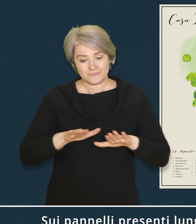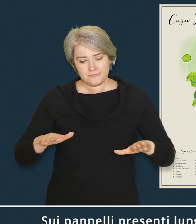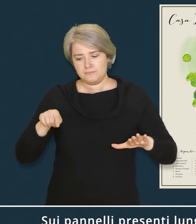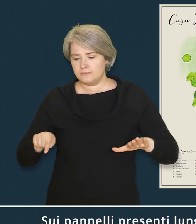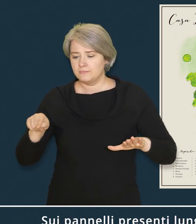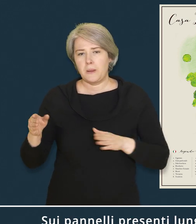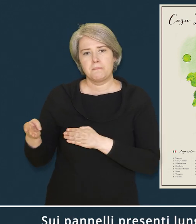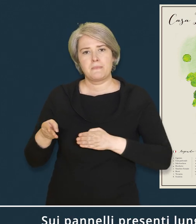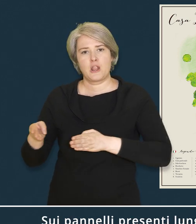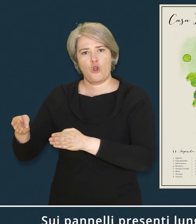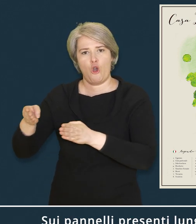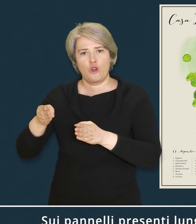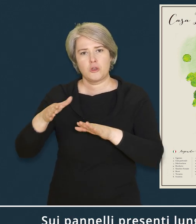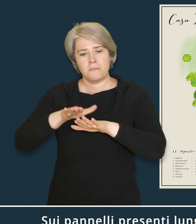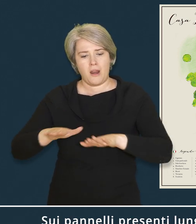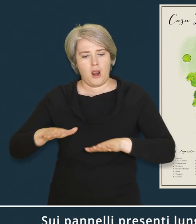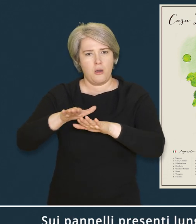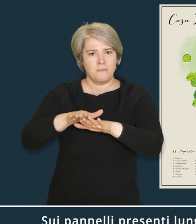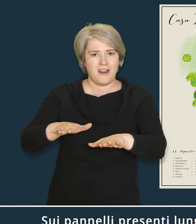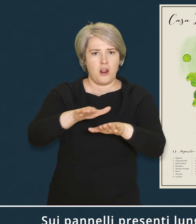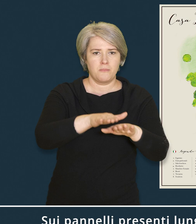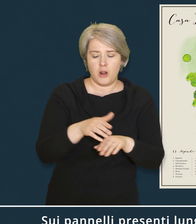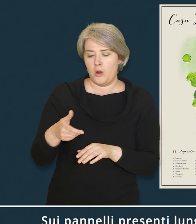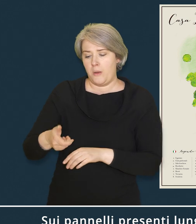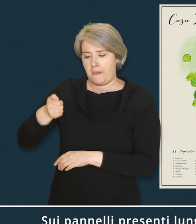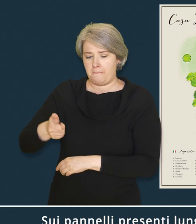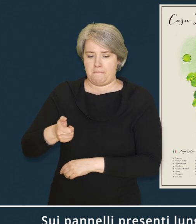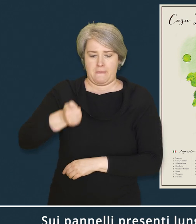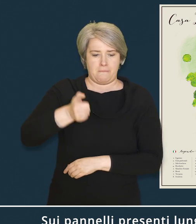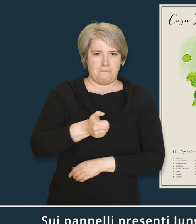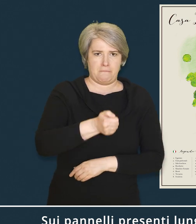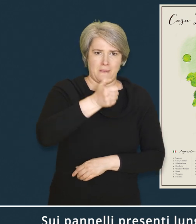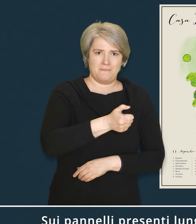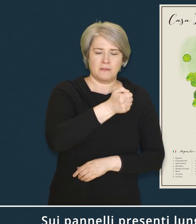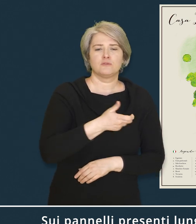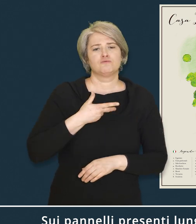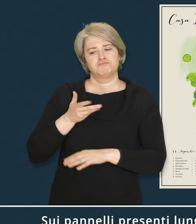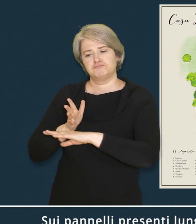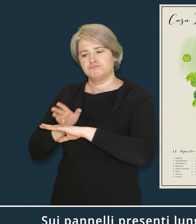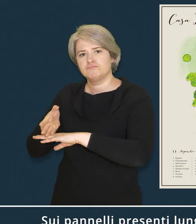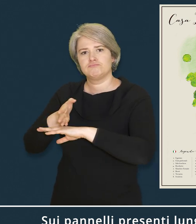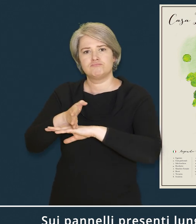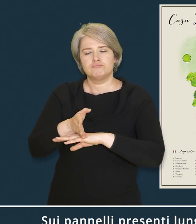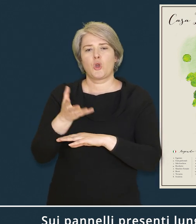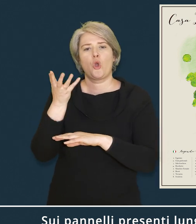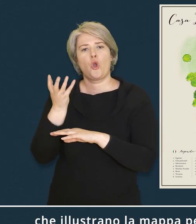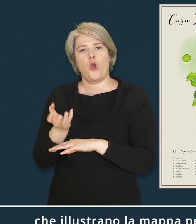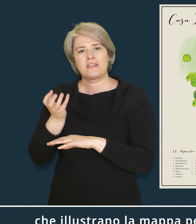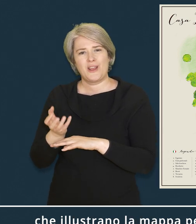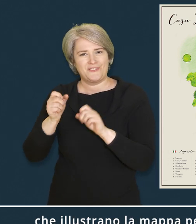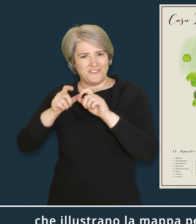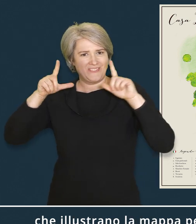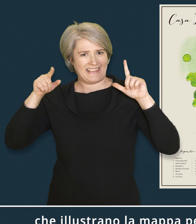Sui pannelli presenti lungo il percorso potrai inquadrare i successivi QR code e accedere ai contenuti audio